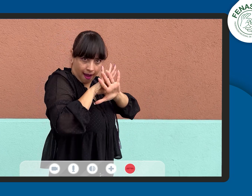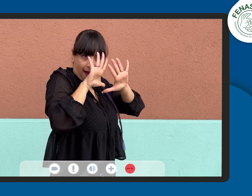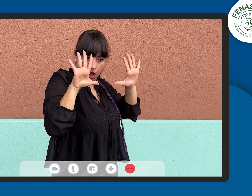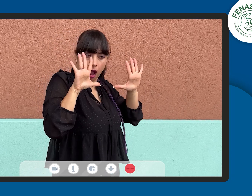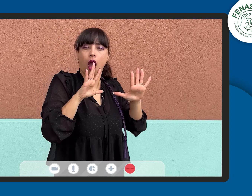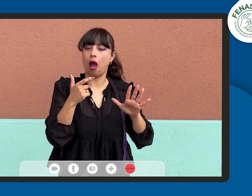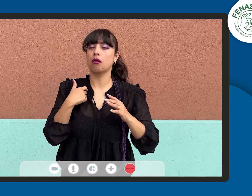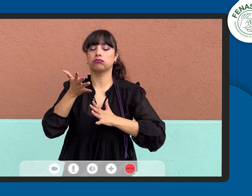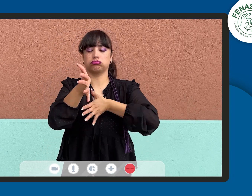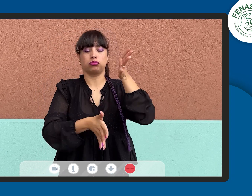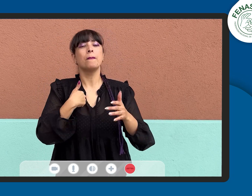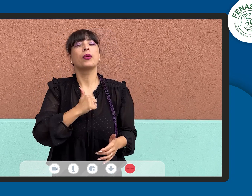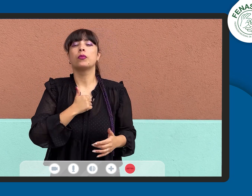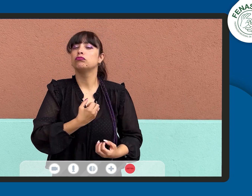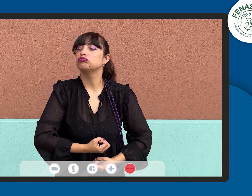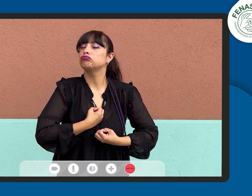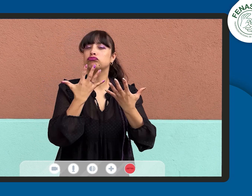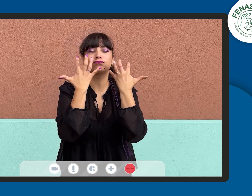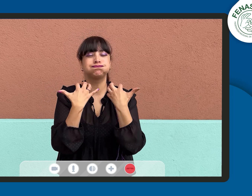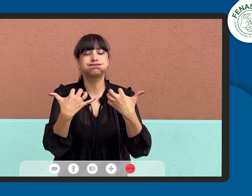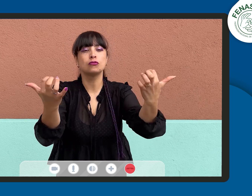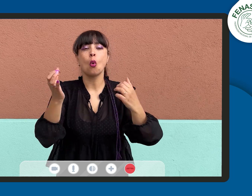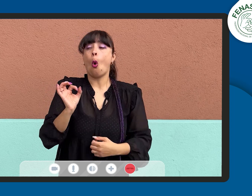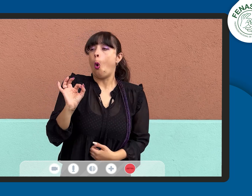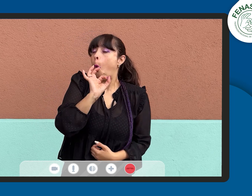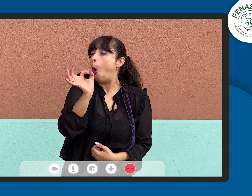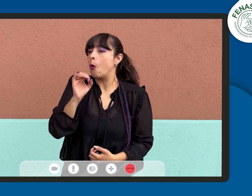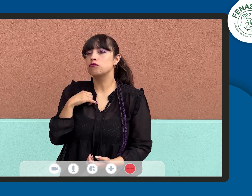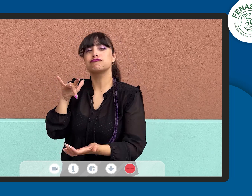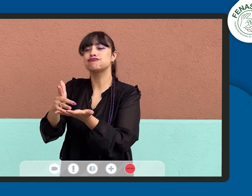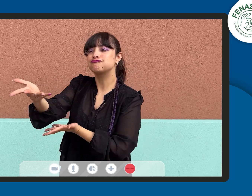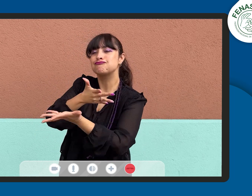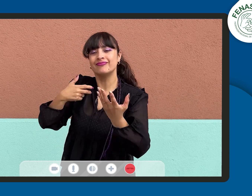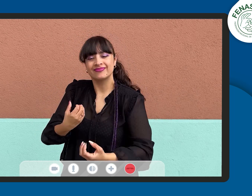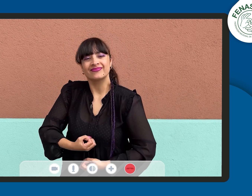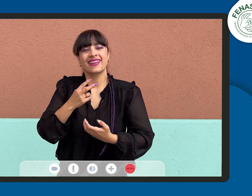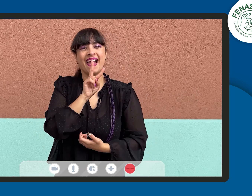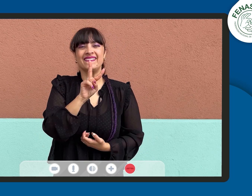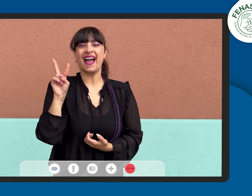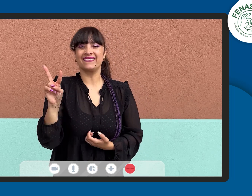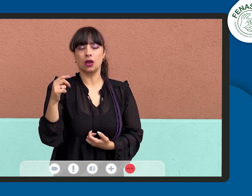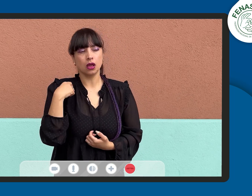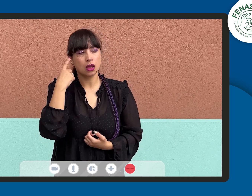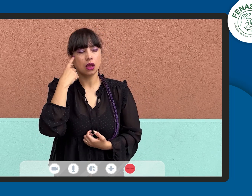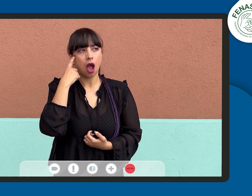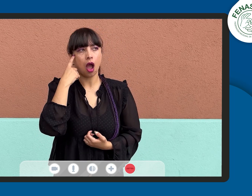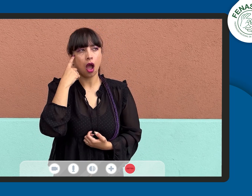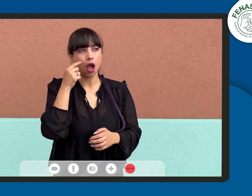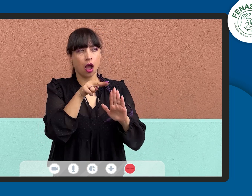con claridad para que, al hacer las narraciones en un evento o en actividades de visual vernacular, poder expresar las ideas que quiero,